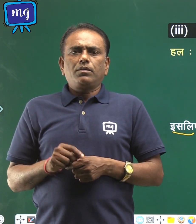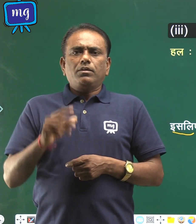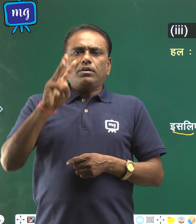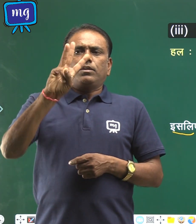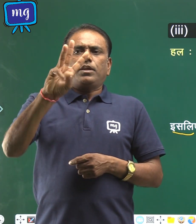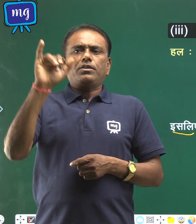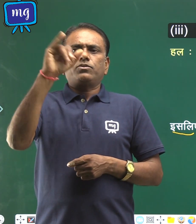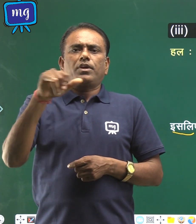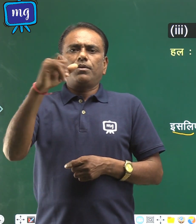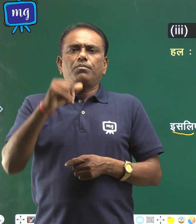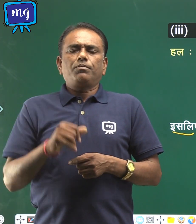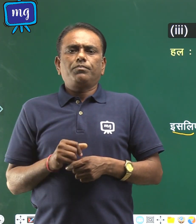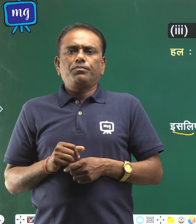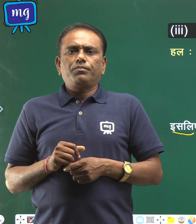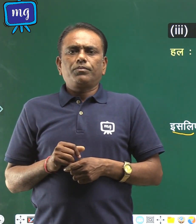36,